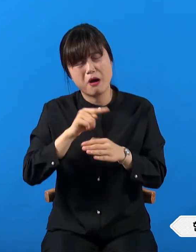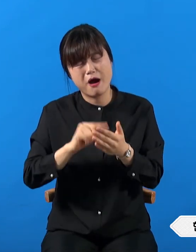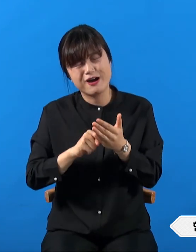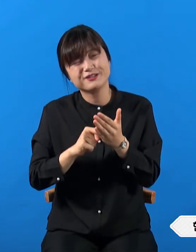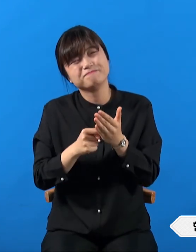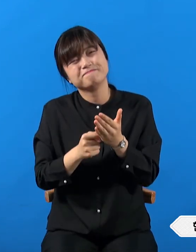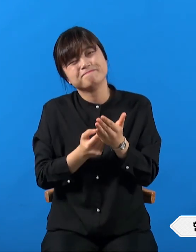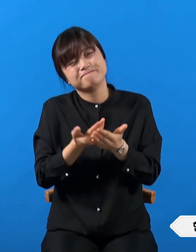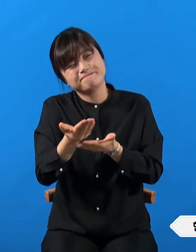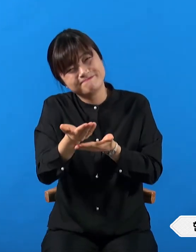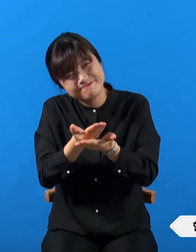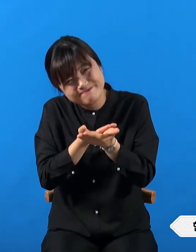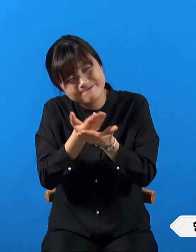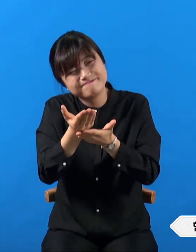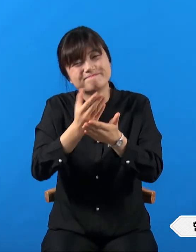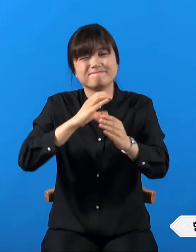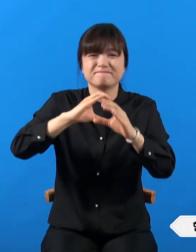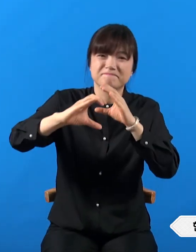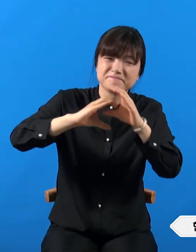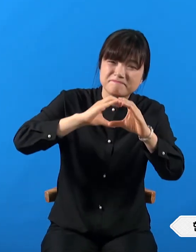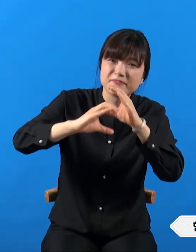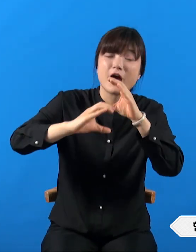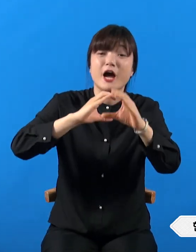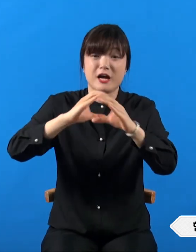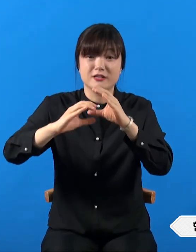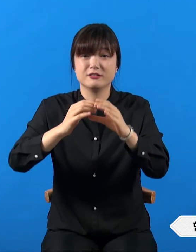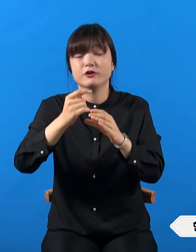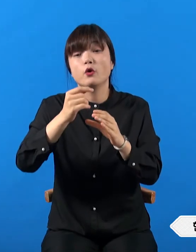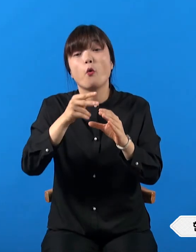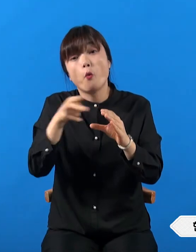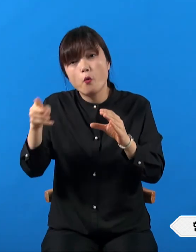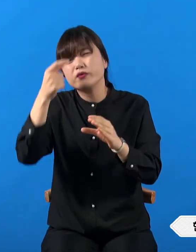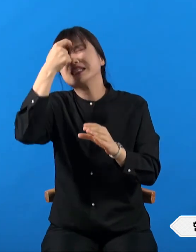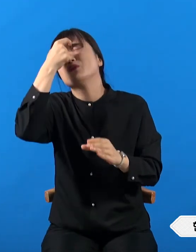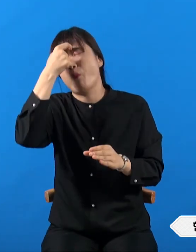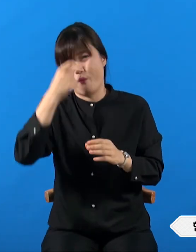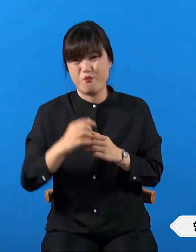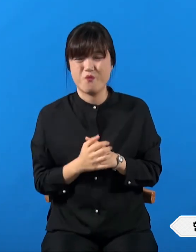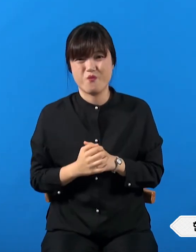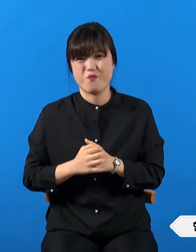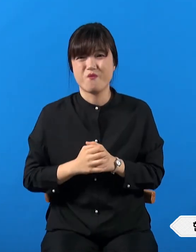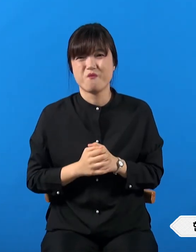마음을 나누면서 교제하고 교통하는 것이 기도입니다.